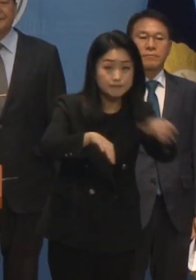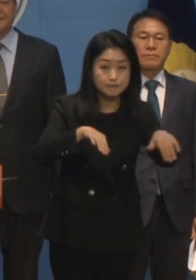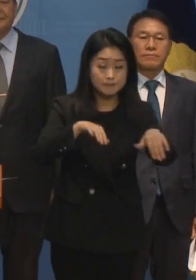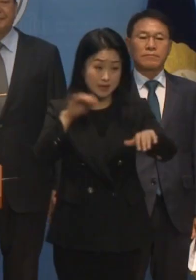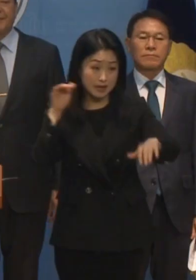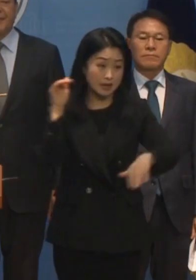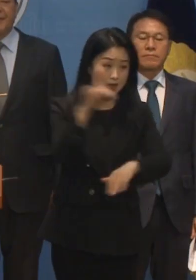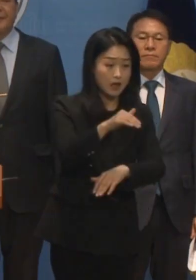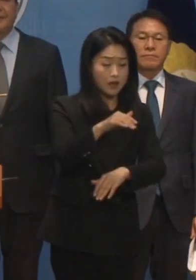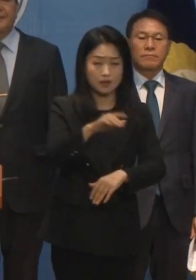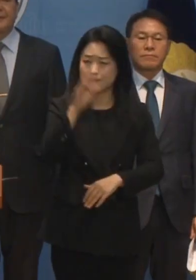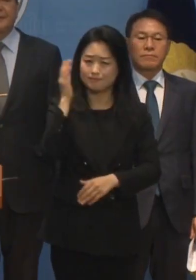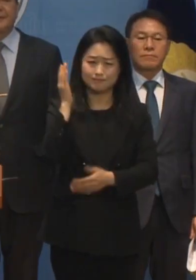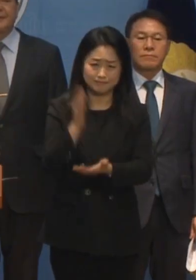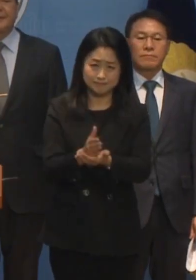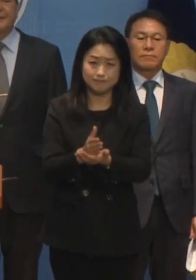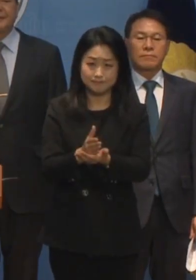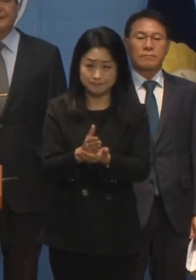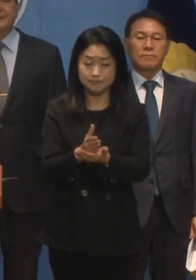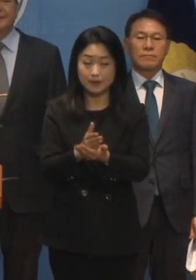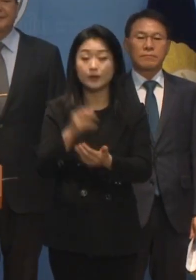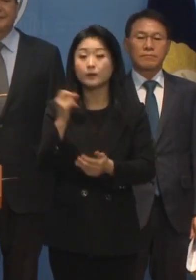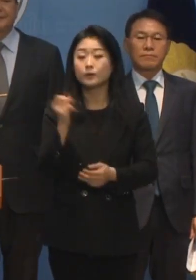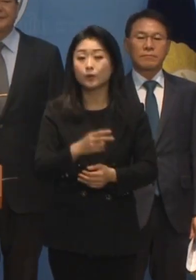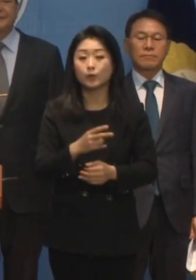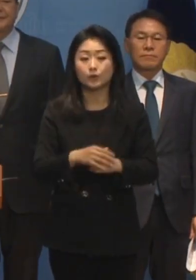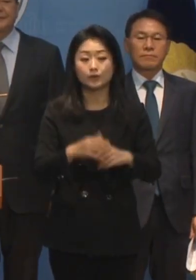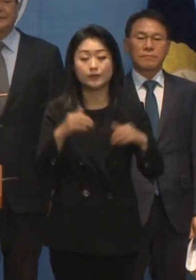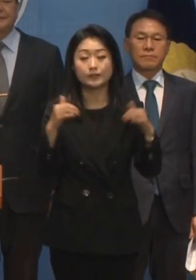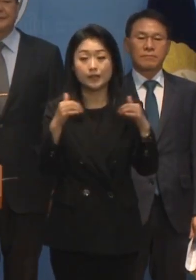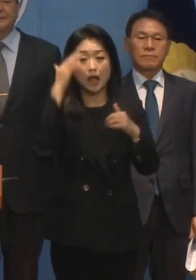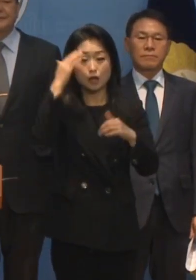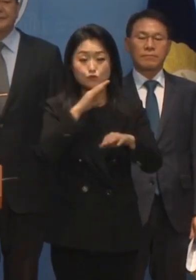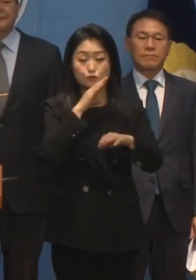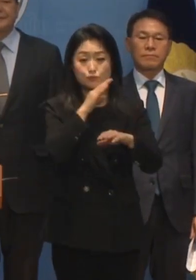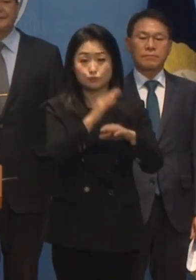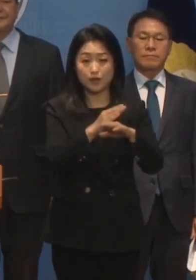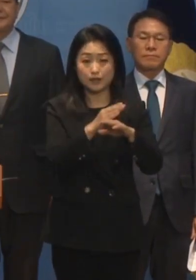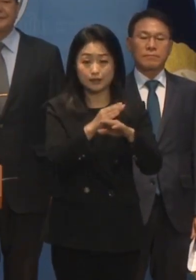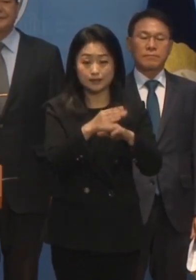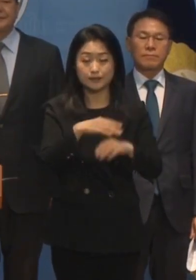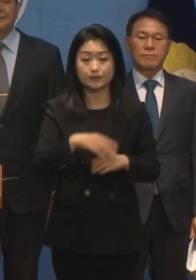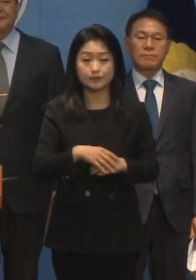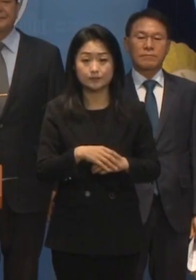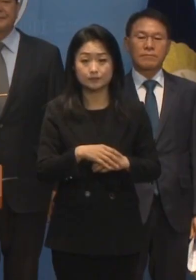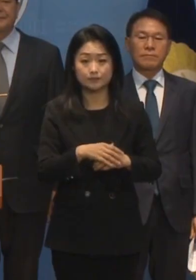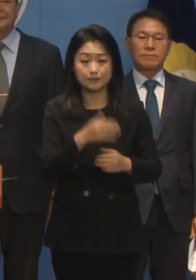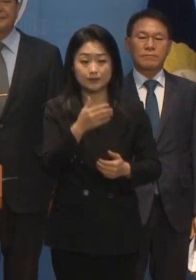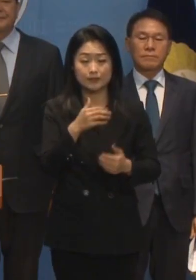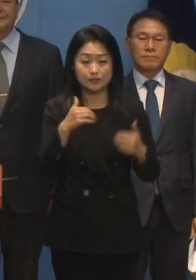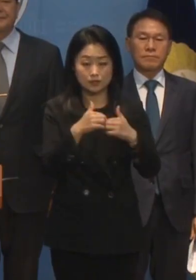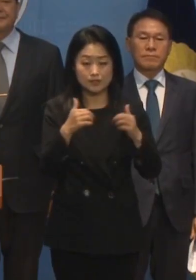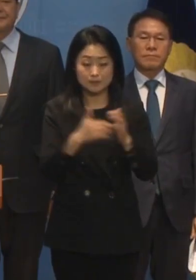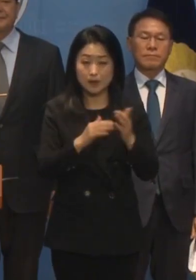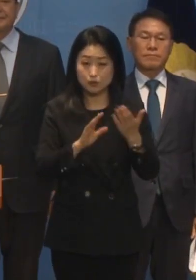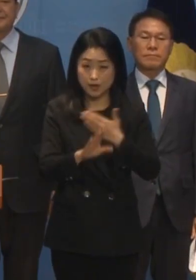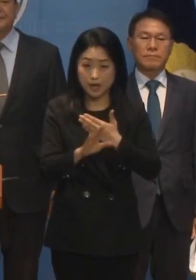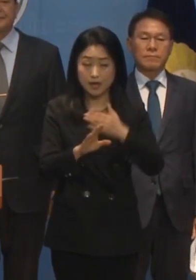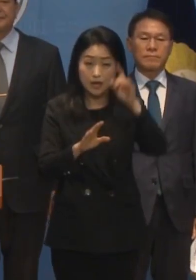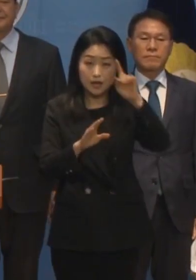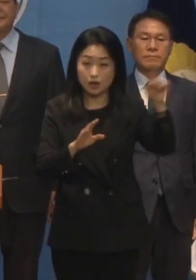결코 바람직하지 않습니다. 게다가 종전 이후 한국과 러시아는 양국의 이익을 위해 안보는